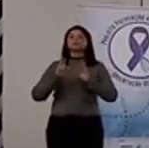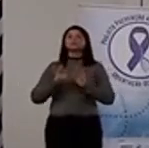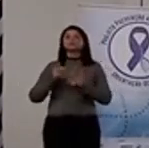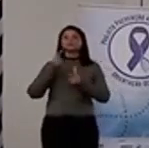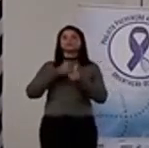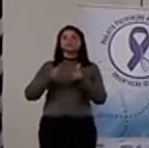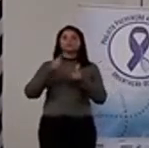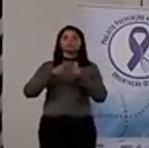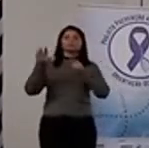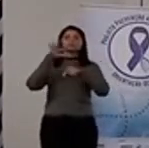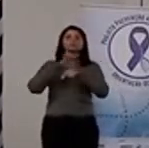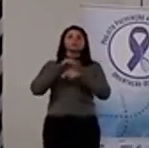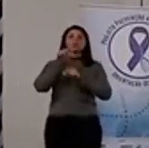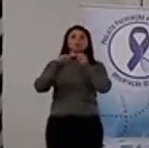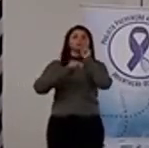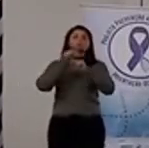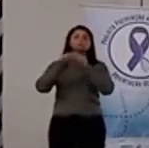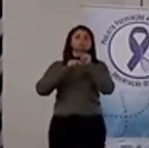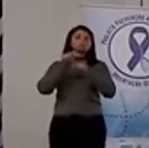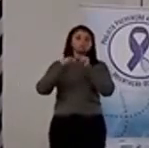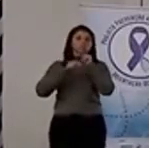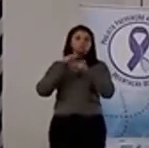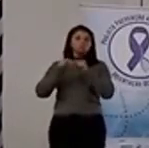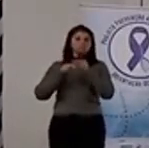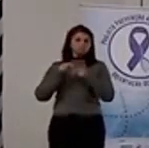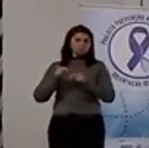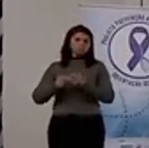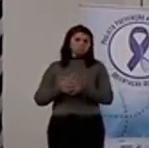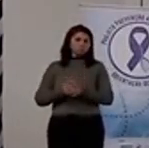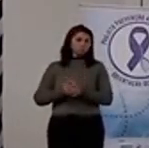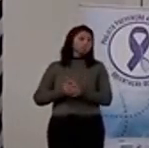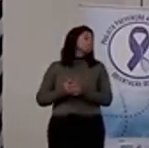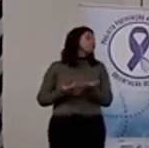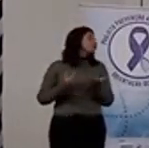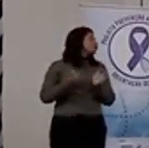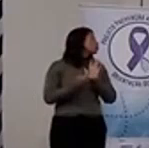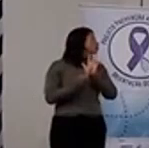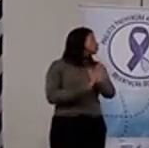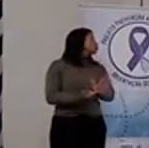Esses são bebês, se bem que esse aqui tem mais para uma síndrome mesmo, né? Ele tem várias luxações.